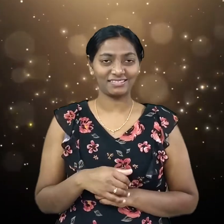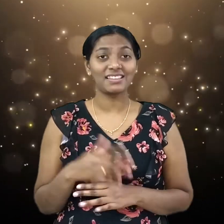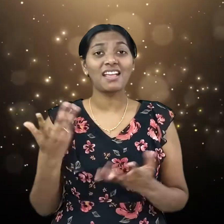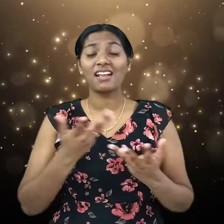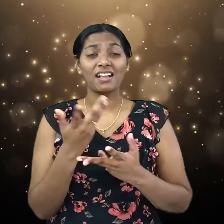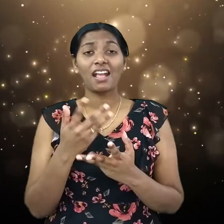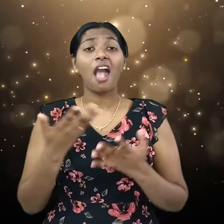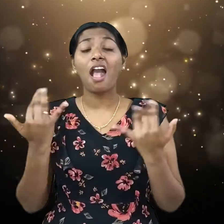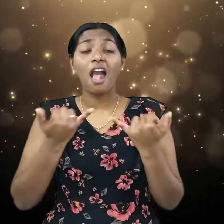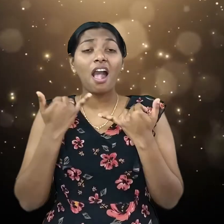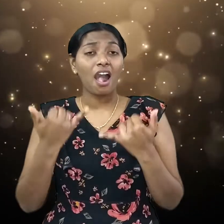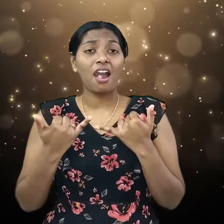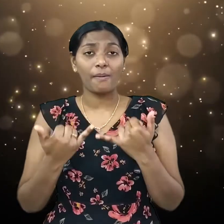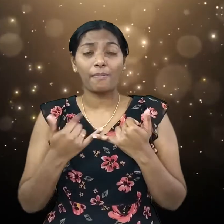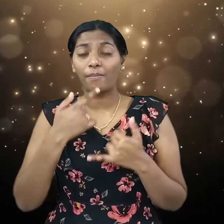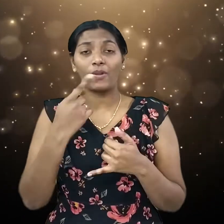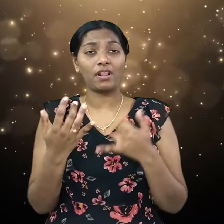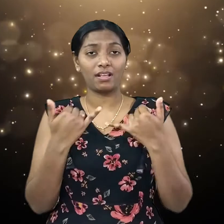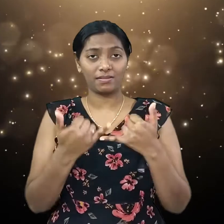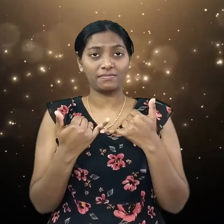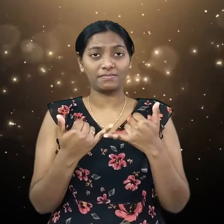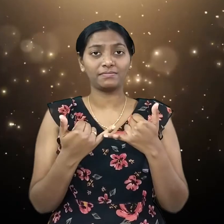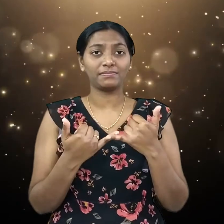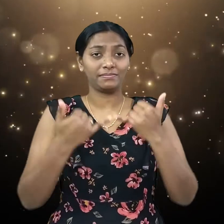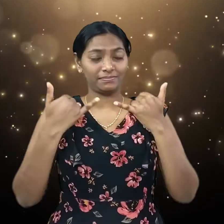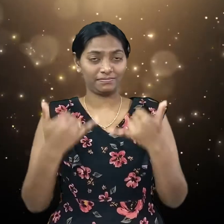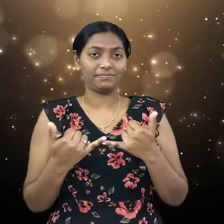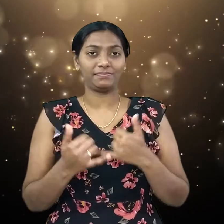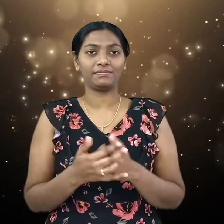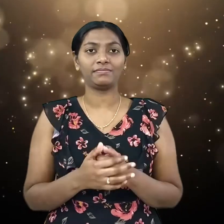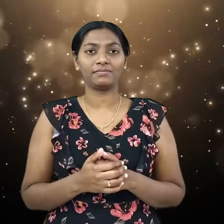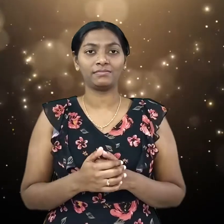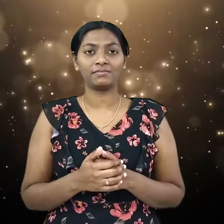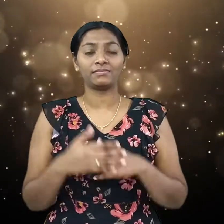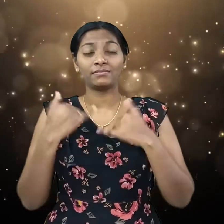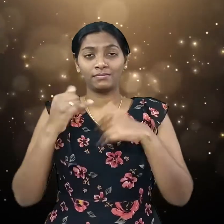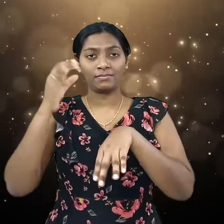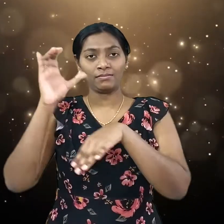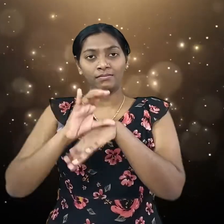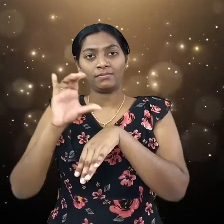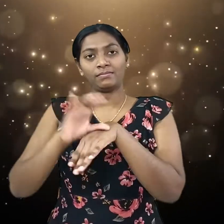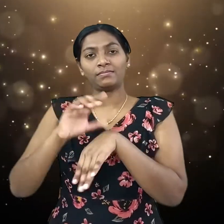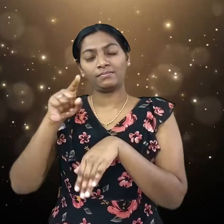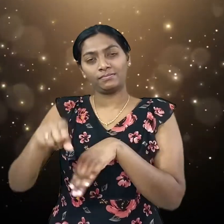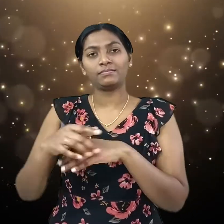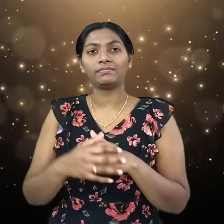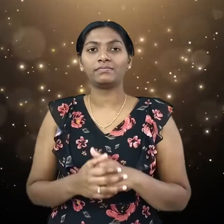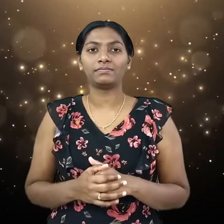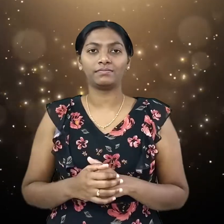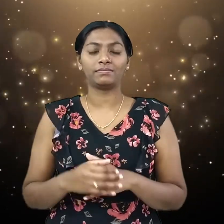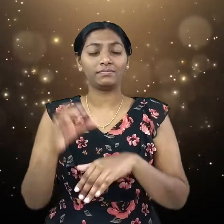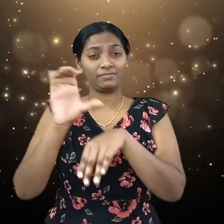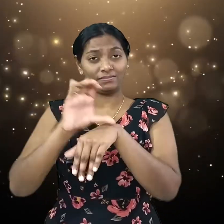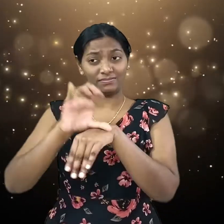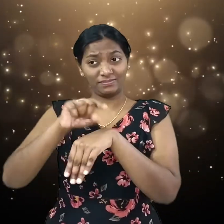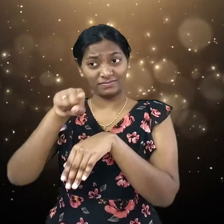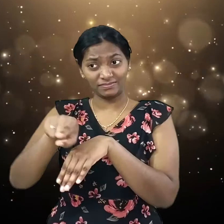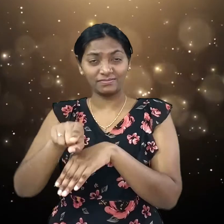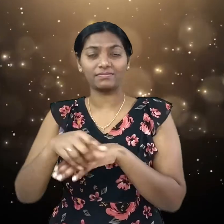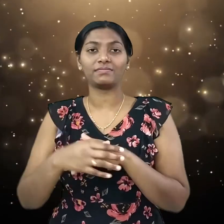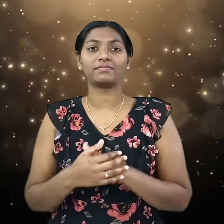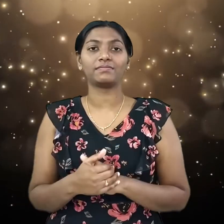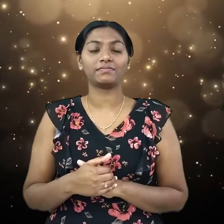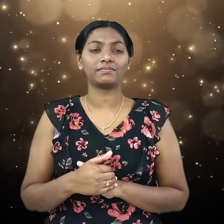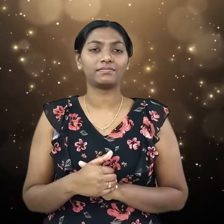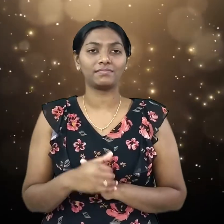है कि नहीं? ताकि अब, बोली ताकि अब, बोली ताकि अब, कलीसिया के द्वारा,